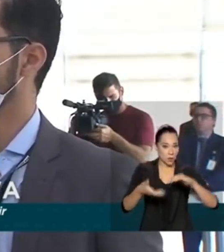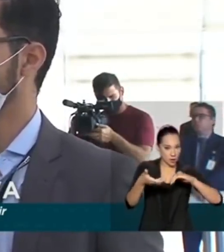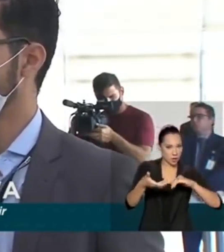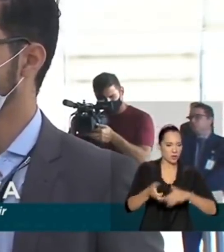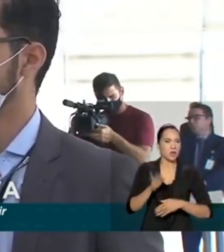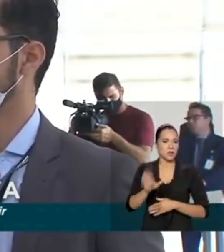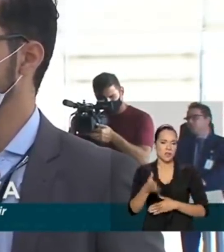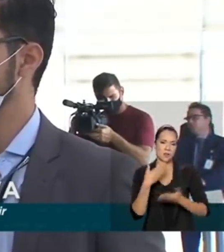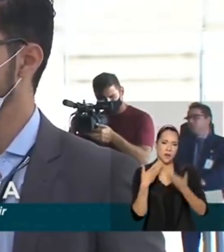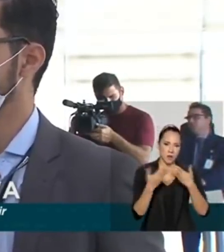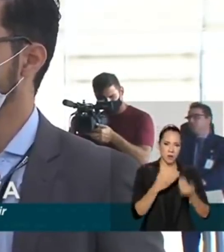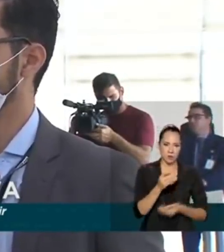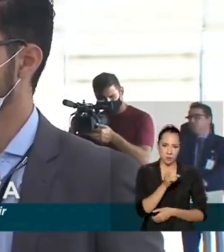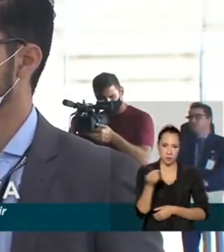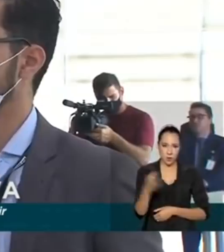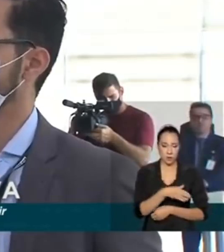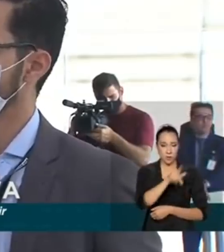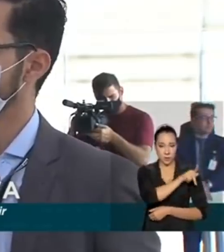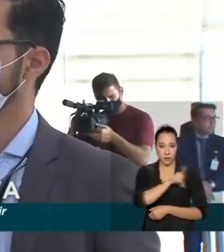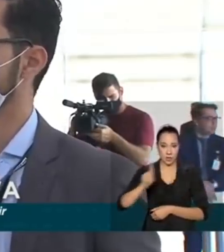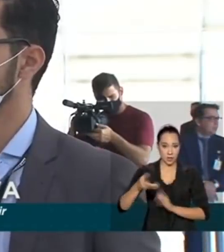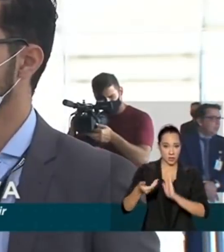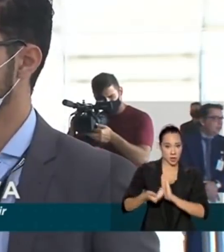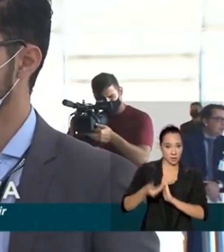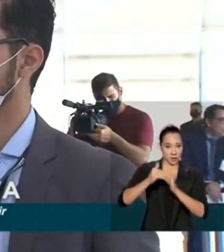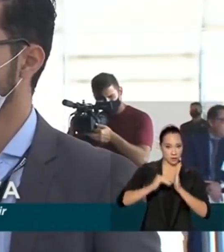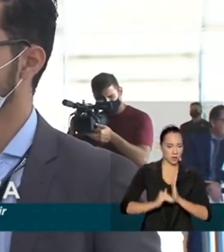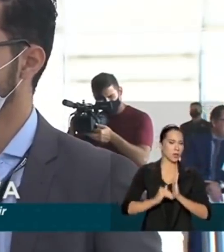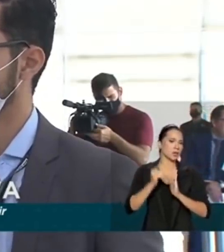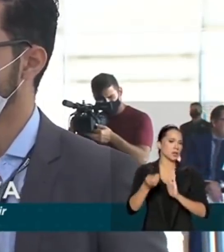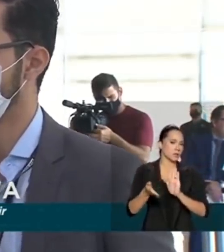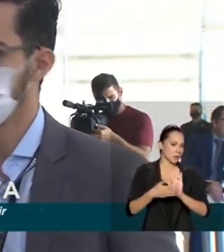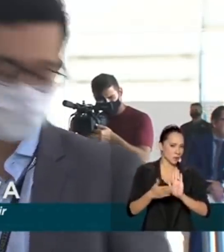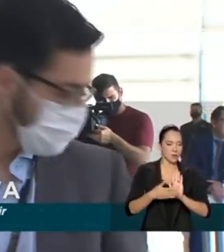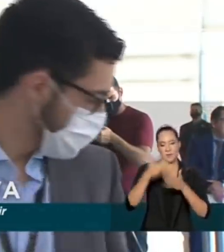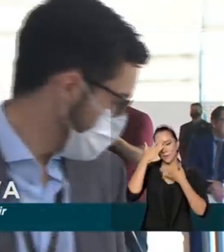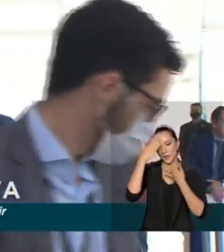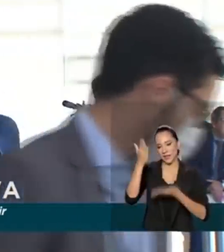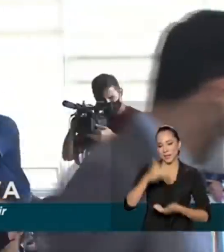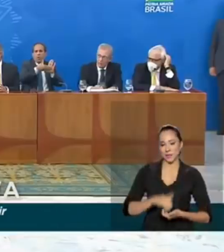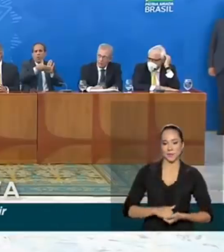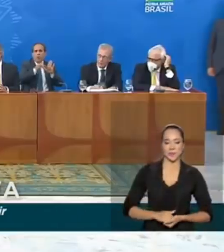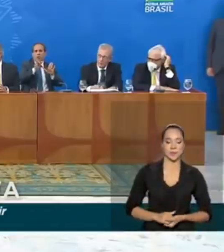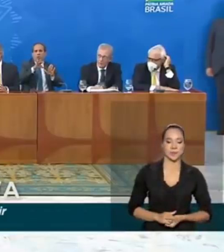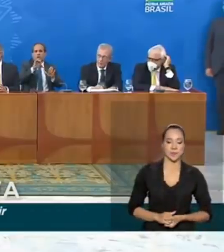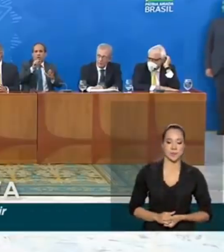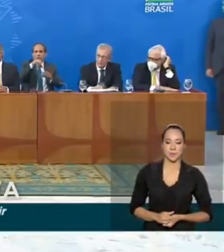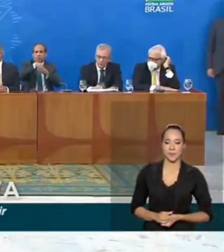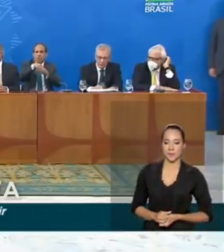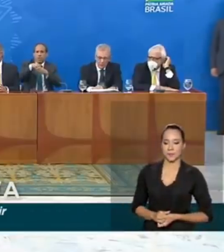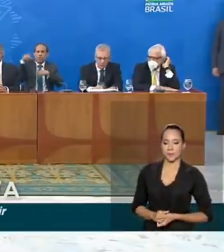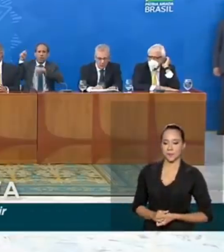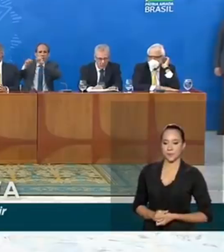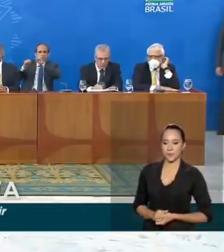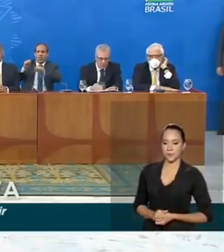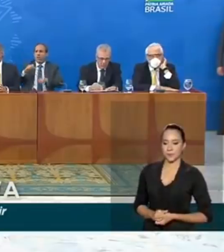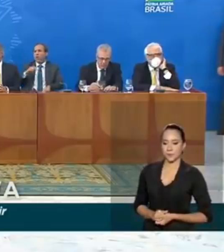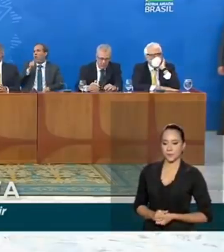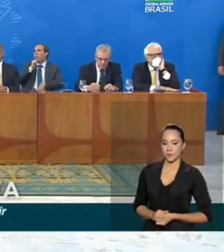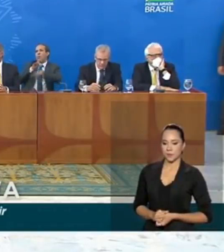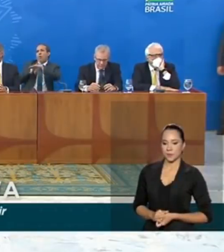falou com os novos presidentes da Câmara e do Senado sobre essa proposta. Obrigado. Pelo fim, não conversei com